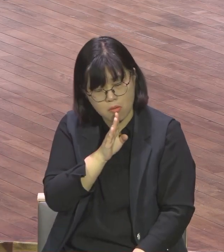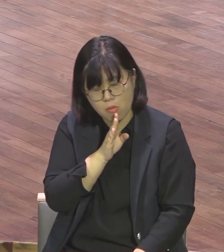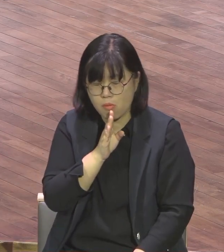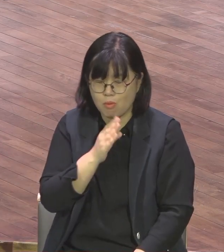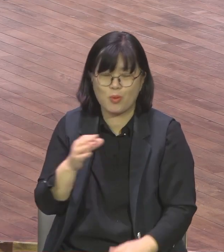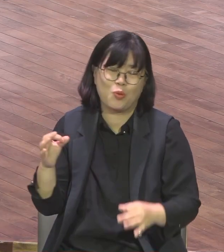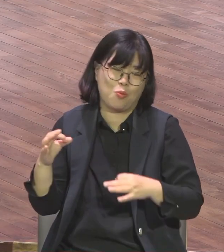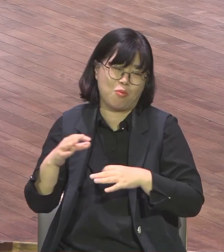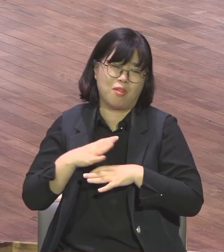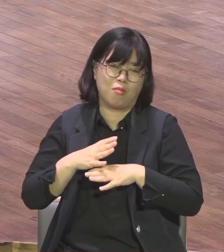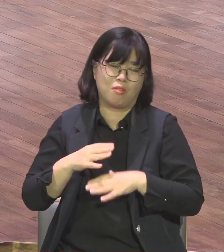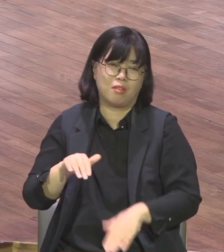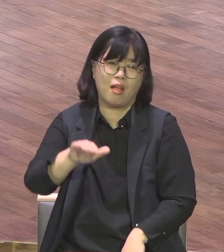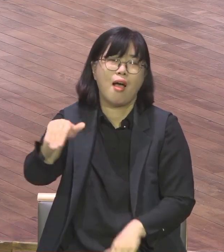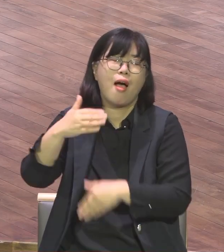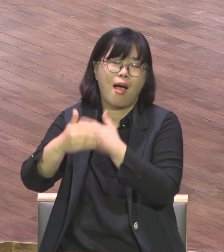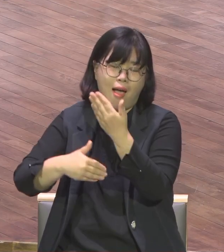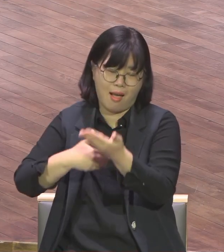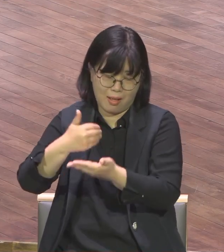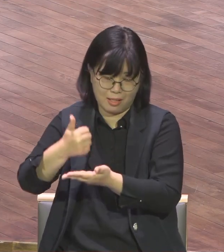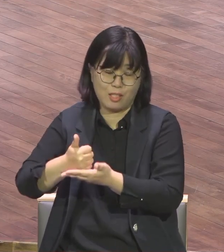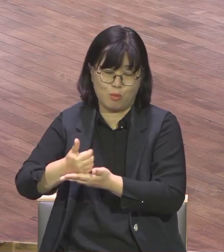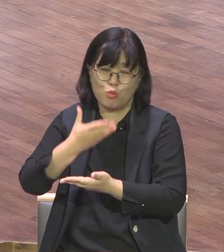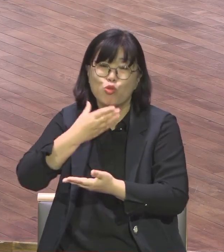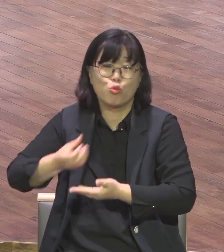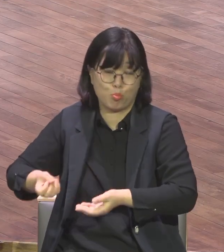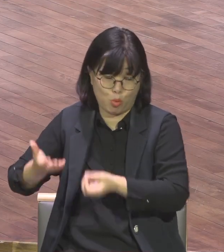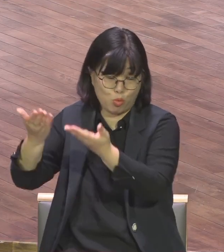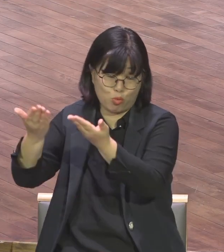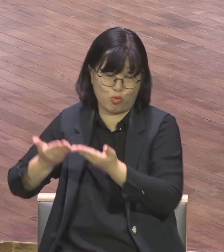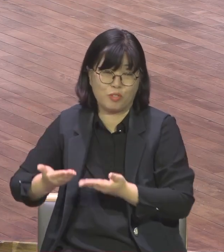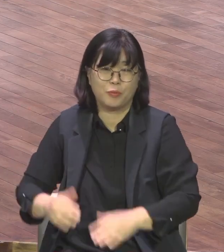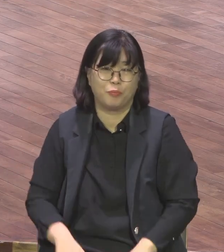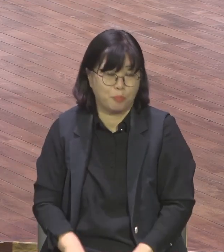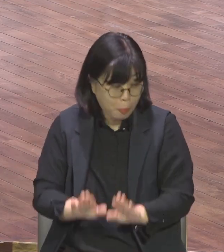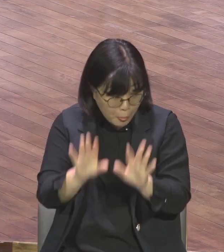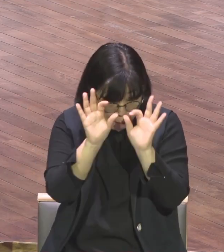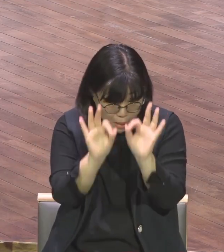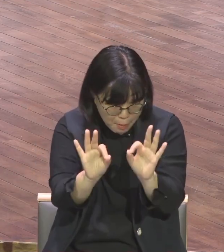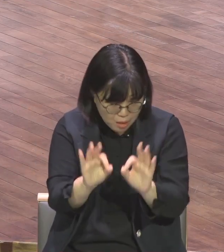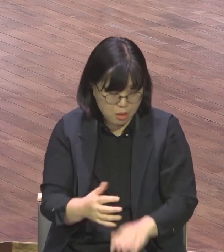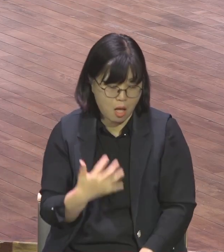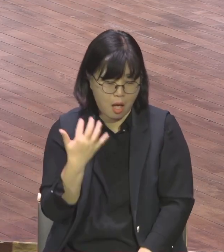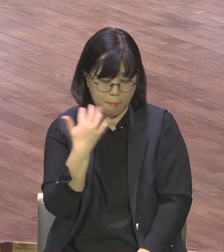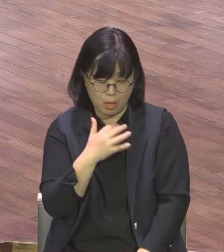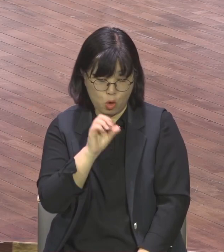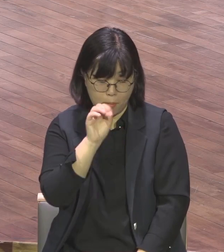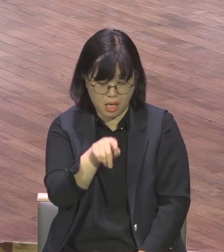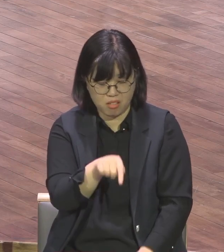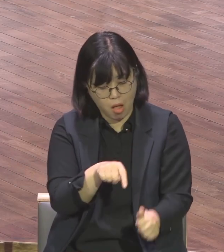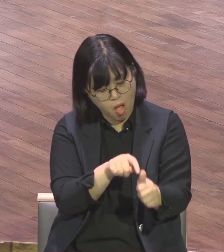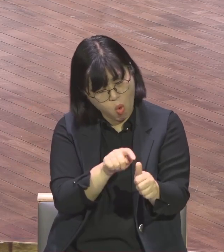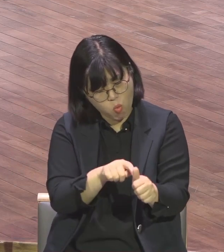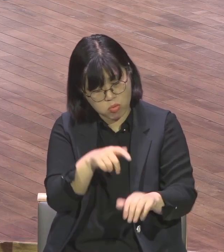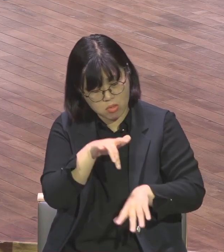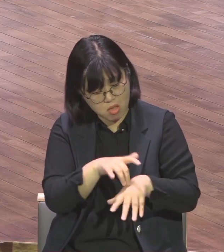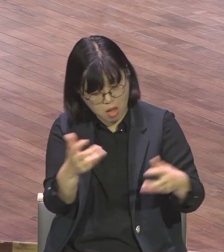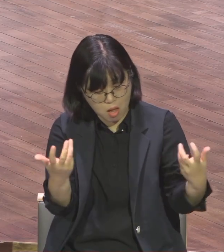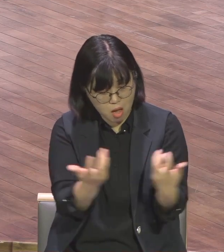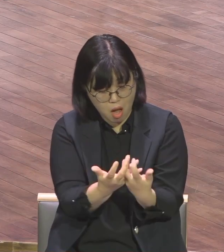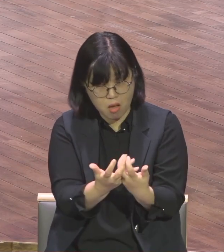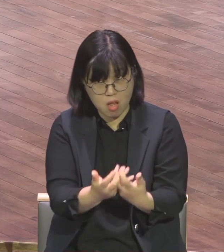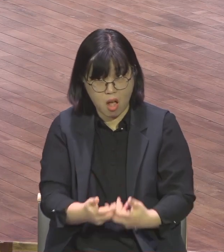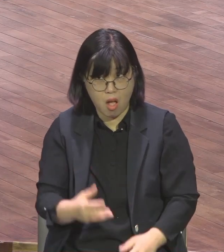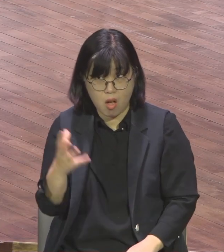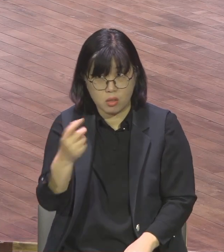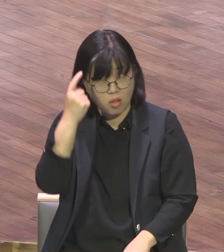자, 3절 보세요. 베드로가 이르되 아나니아야, 어찌하여 사탄이 내 마음에 가득하여 너가